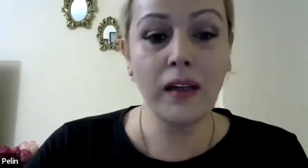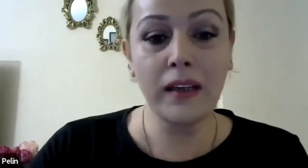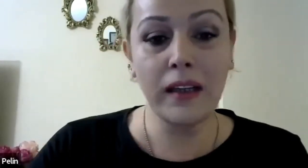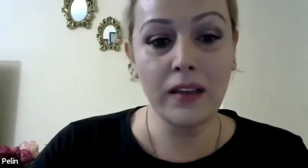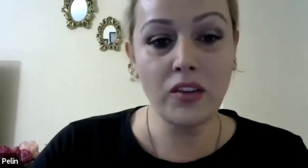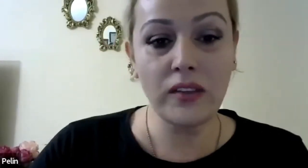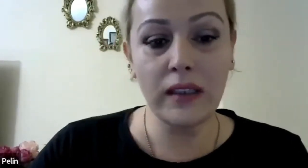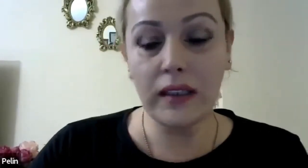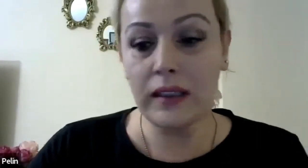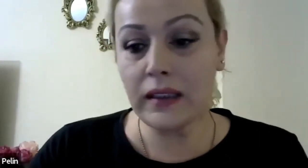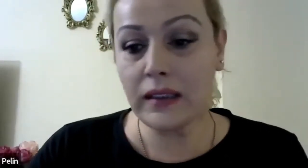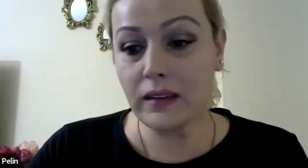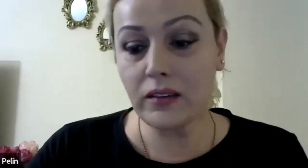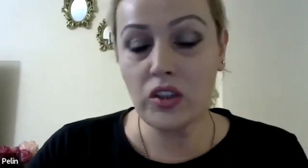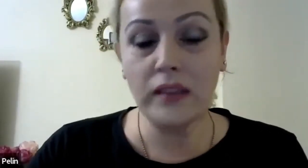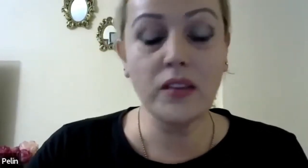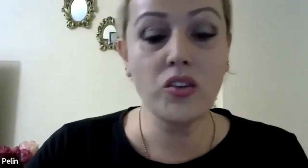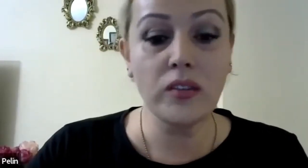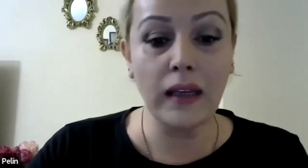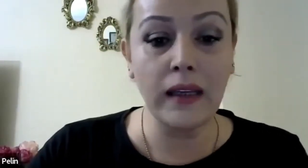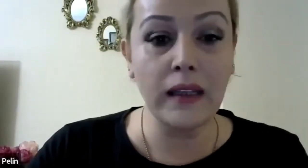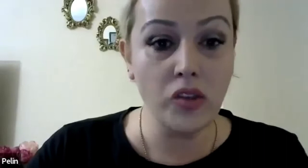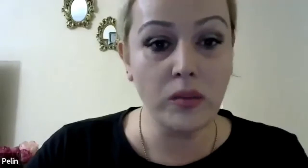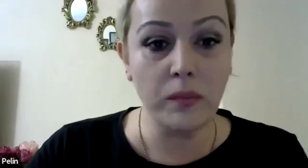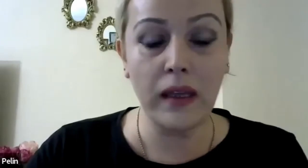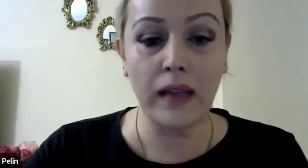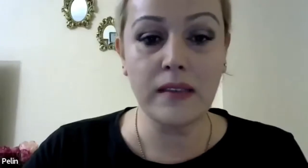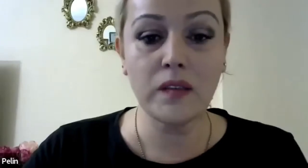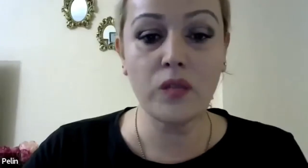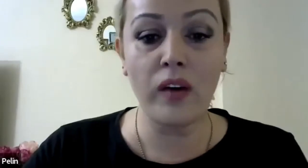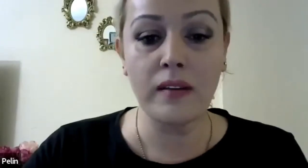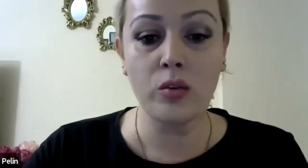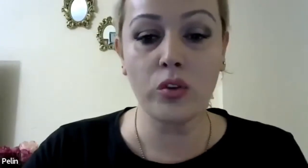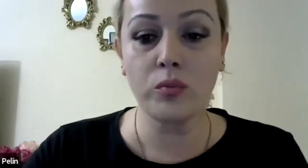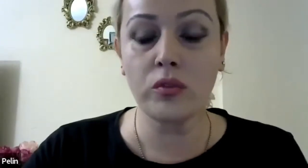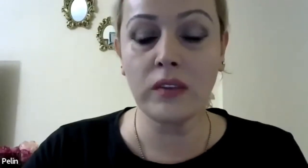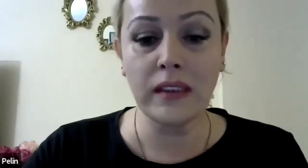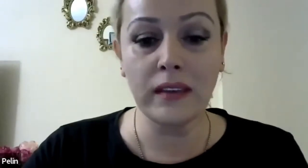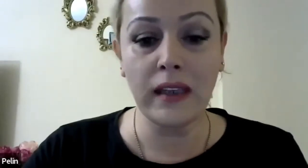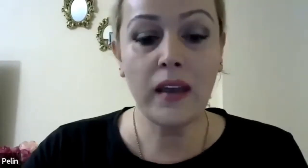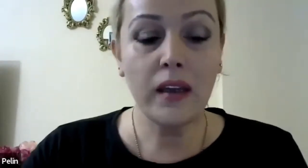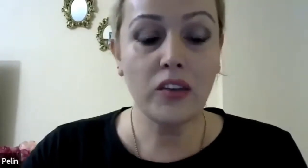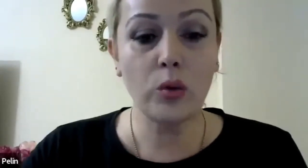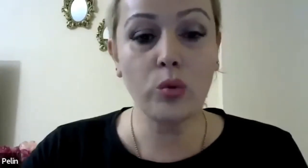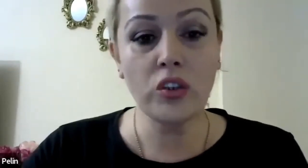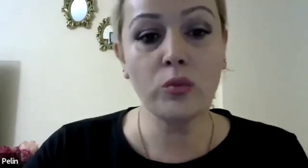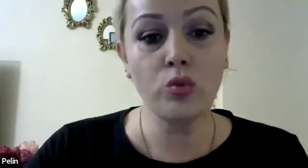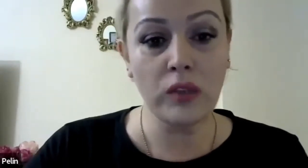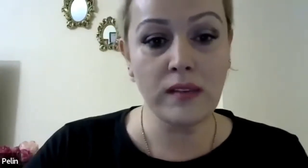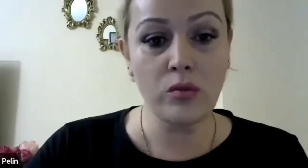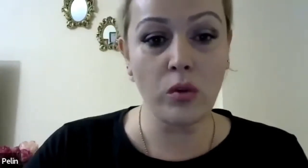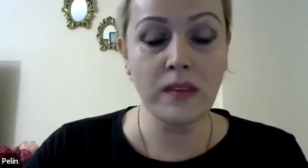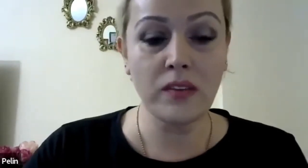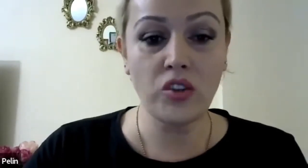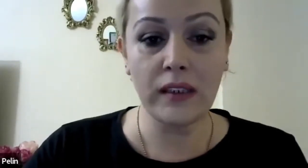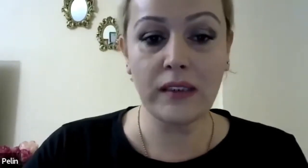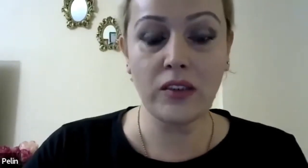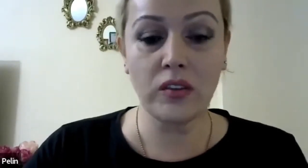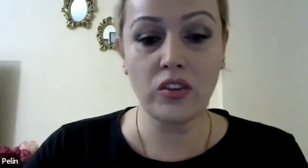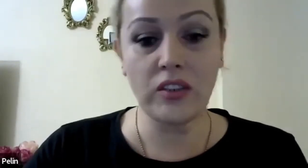Ankara'ya işte şehir dışından gelen işitme engelli sayısı fazla oluyor. Bunun nedeni de işte ulaşımın ücretsiz olması, şehirler içi ve şehirler